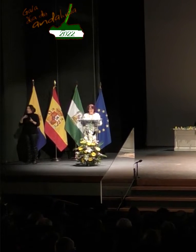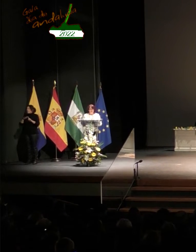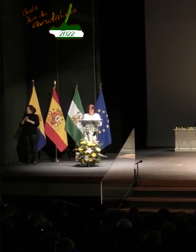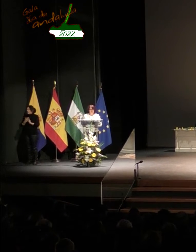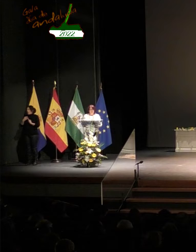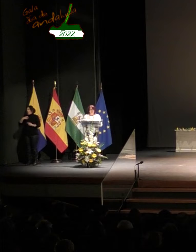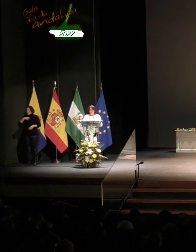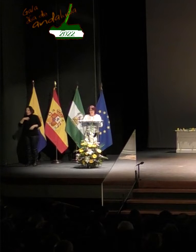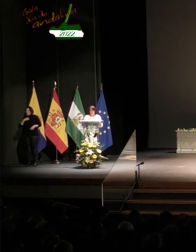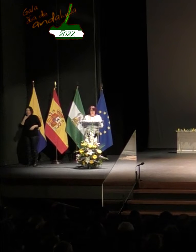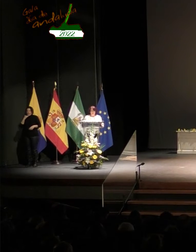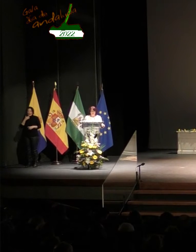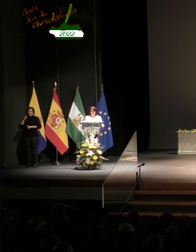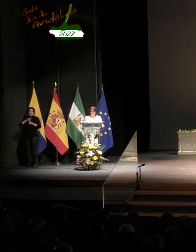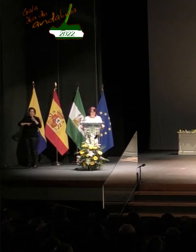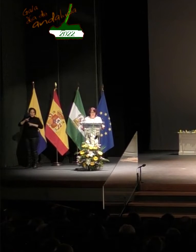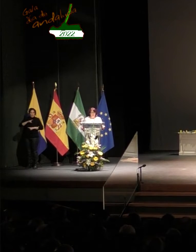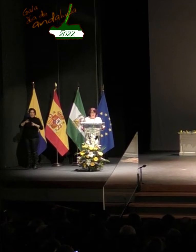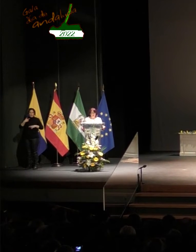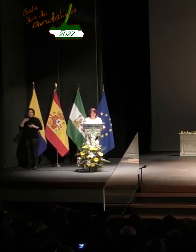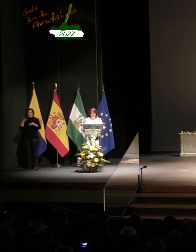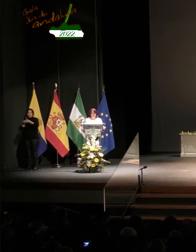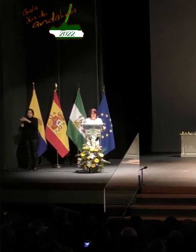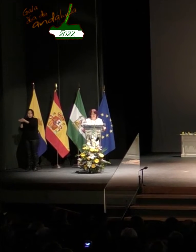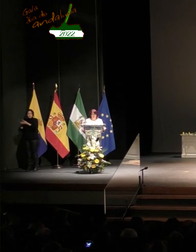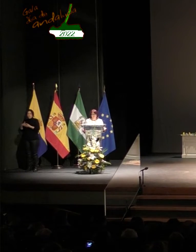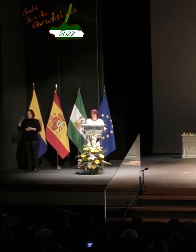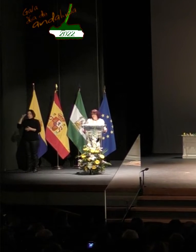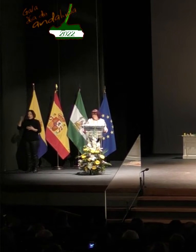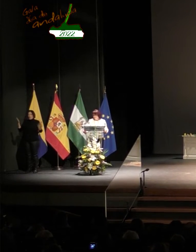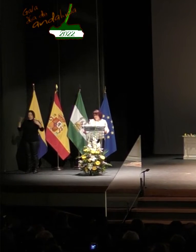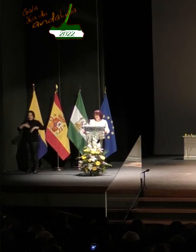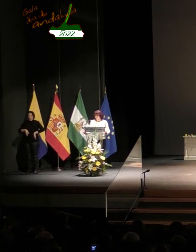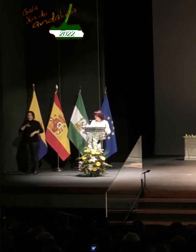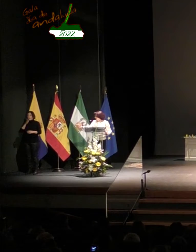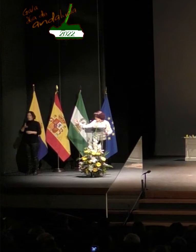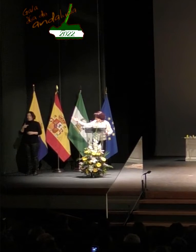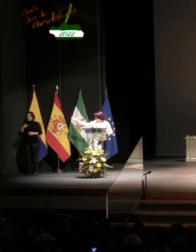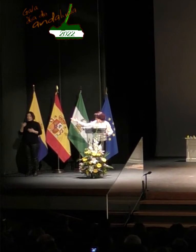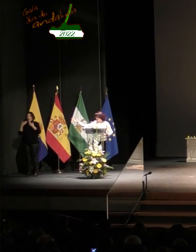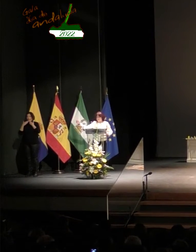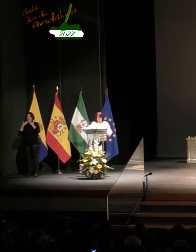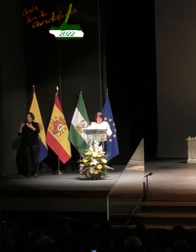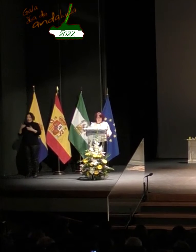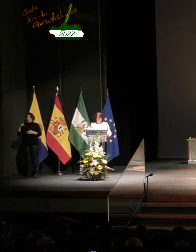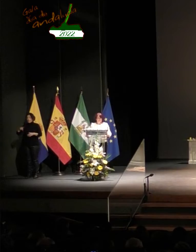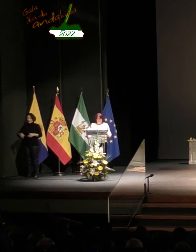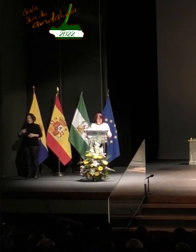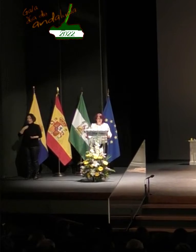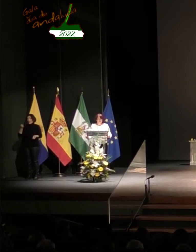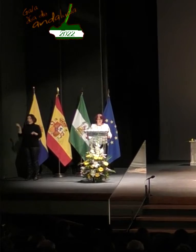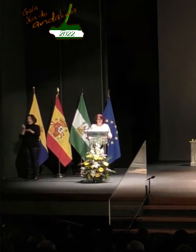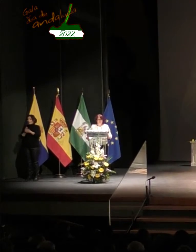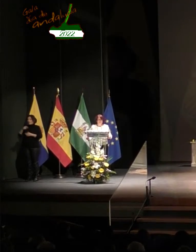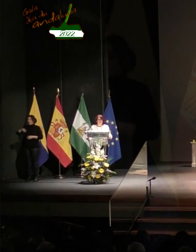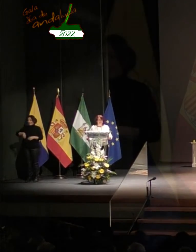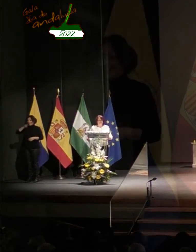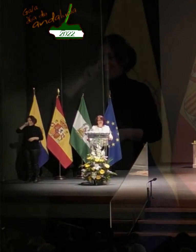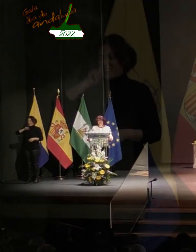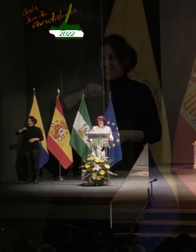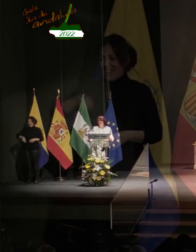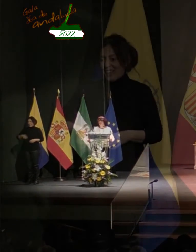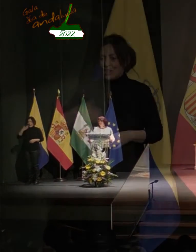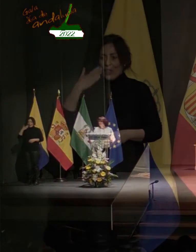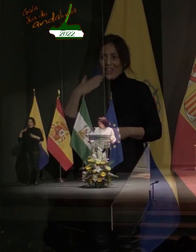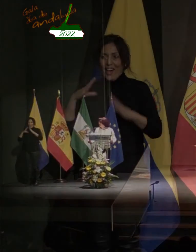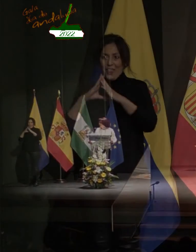situación, bueno, pues de dificultad puede impedir cumplir los sueños y para nada. Y también agradecer la apuesta que se hace este año en este acto